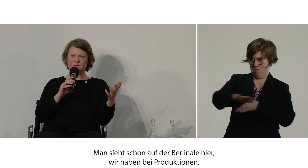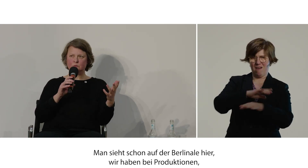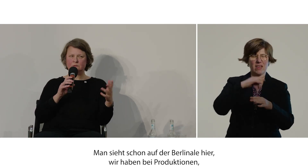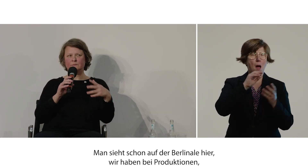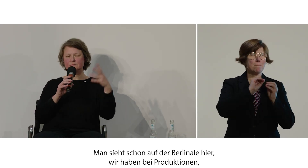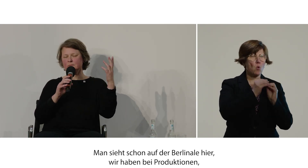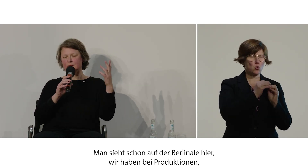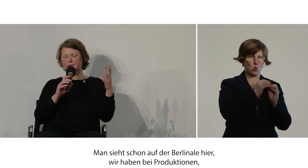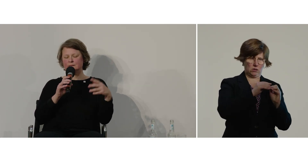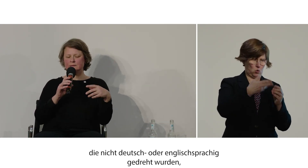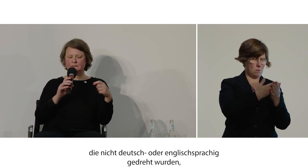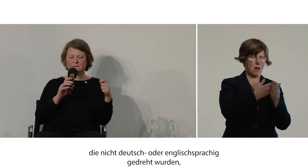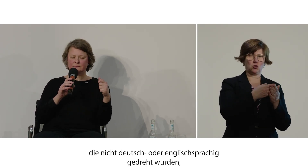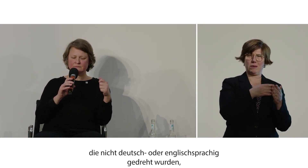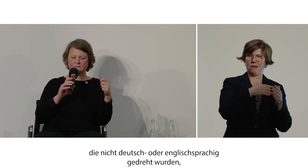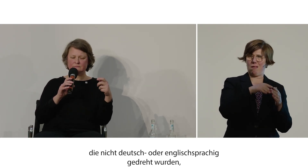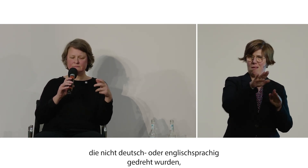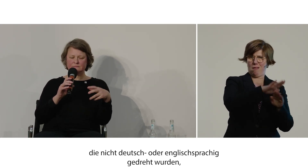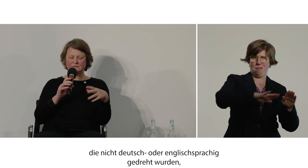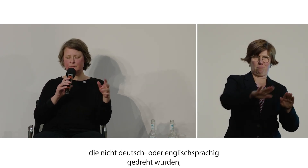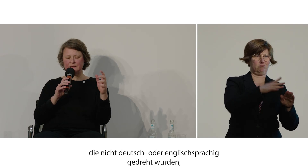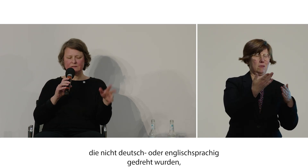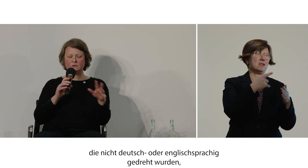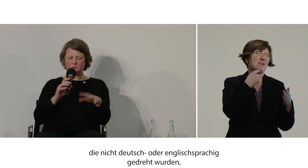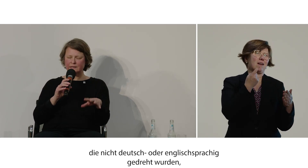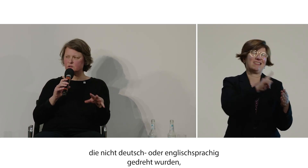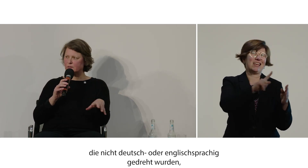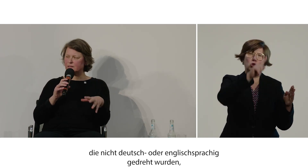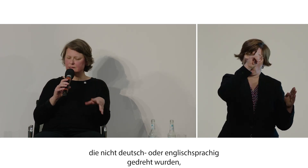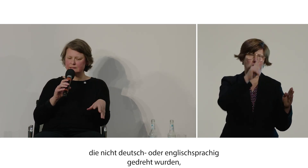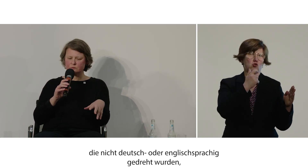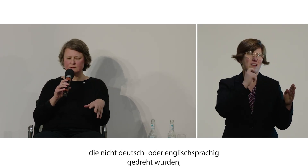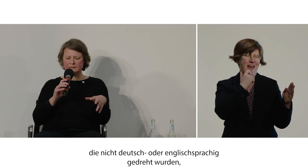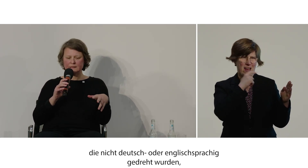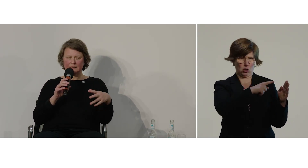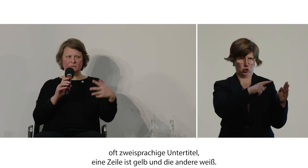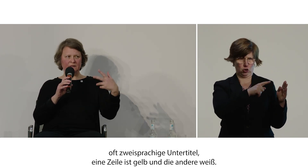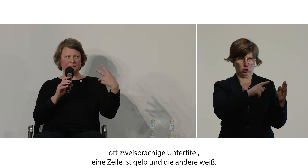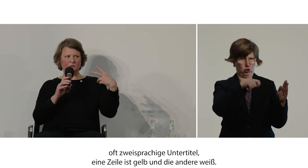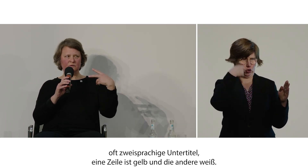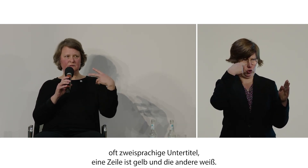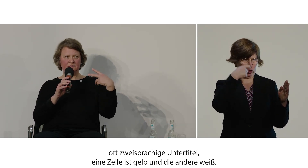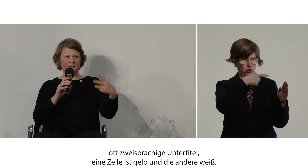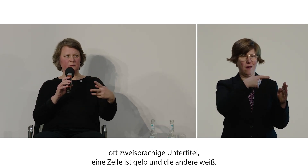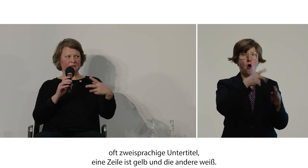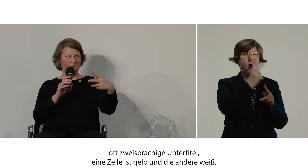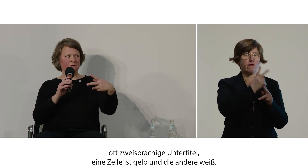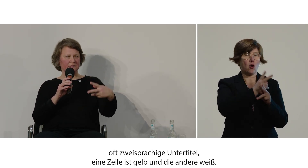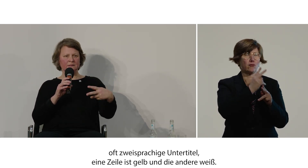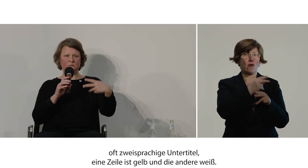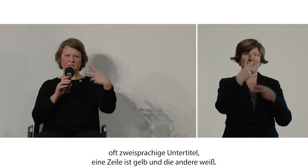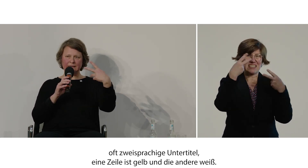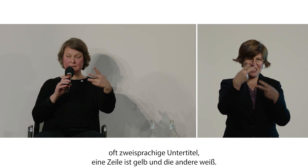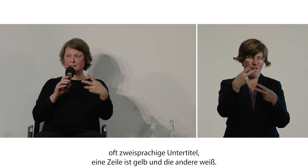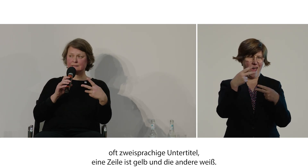Produktionen, die, sag ich mal, nicht deutsch- oder englischsprachig gedreht wurden, haben wir ja oft zweisprachige